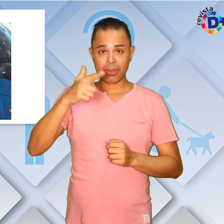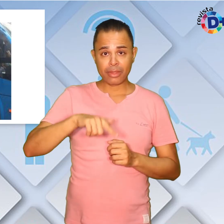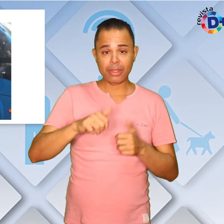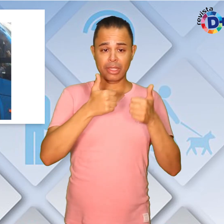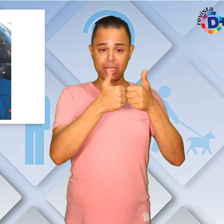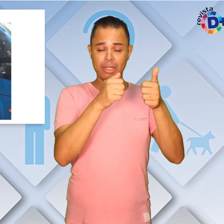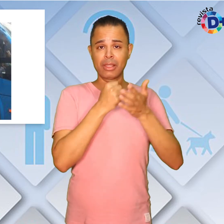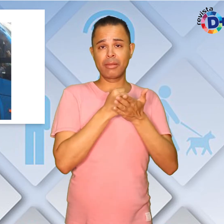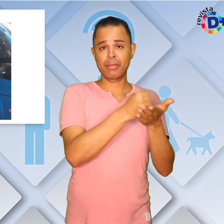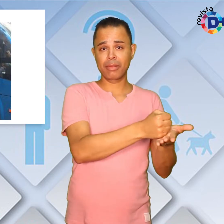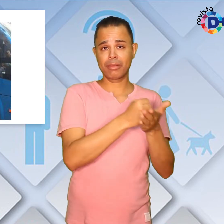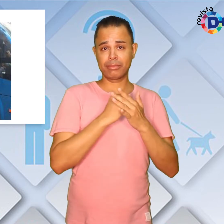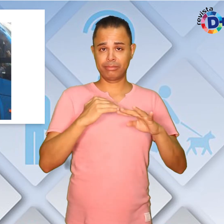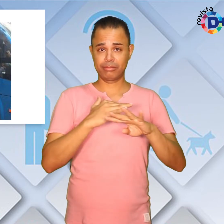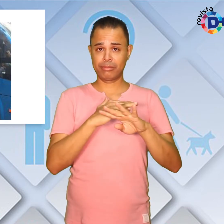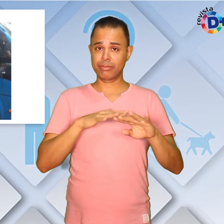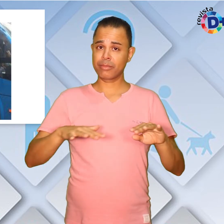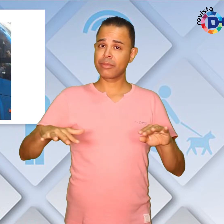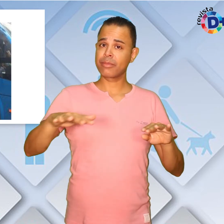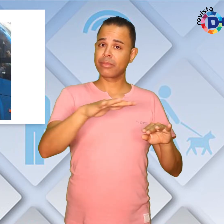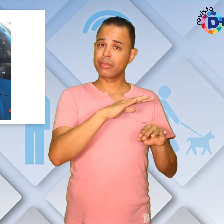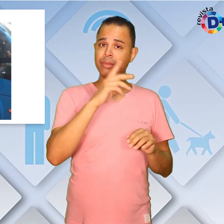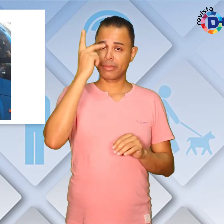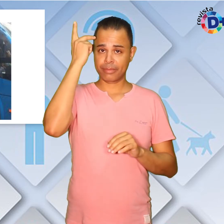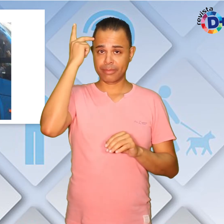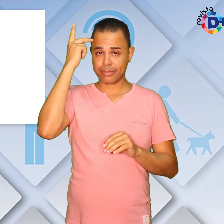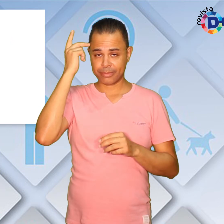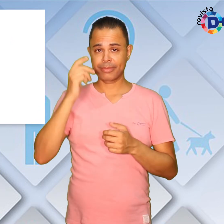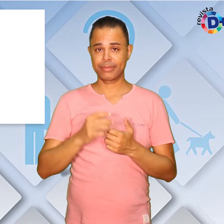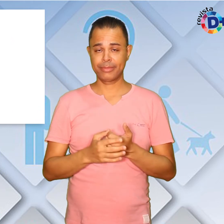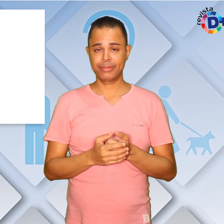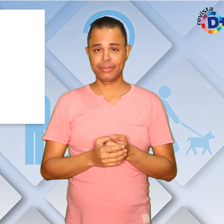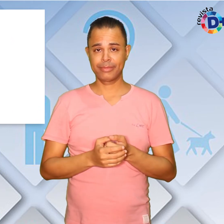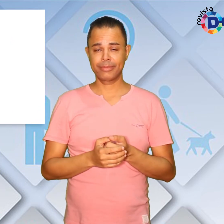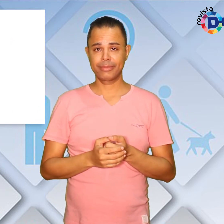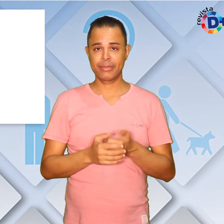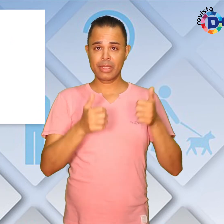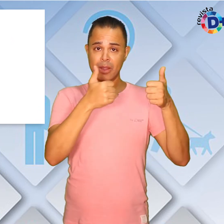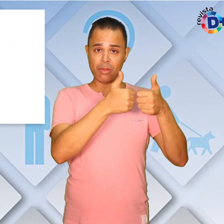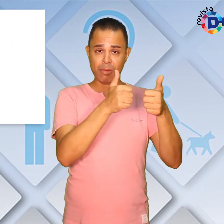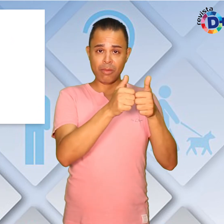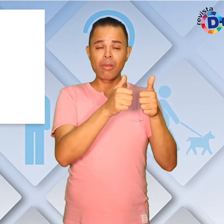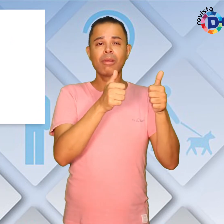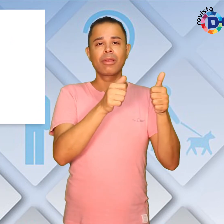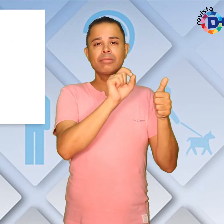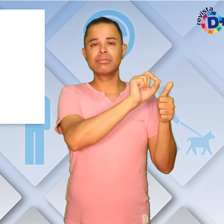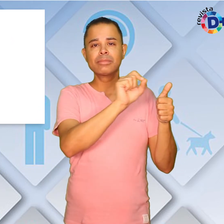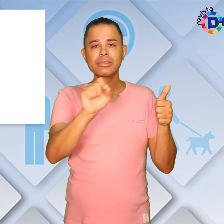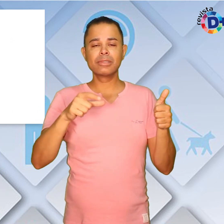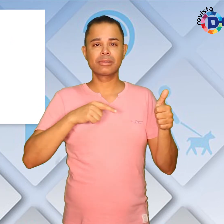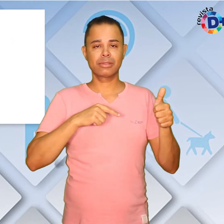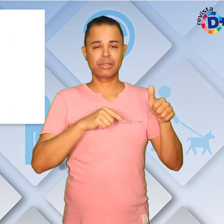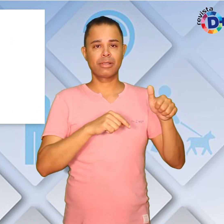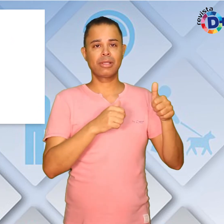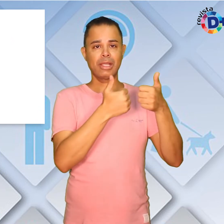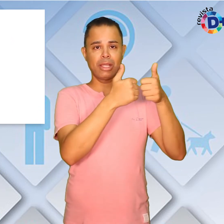transportes da cidade como um todo os veículos possuem piso baixo e